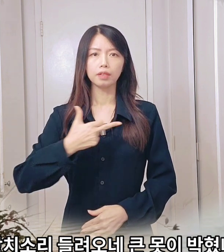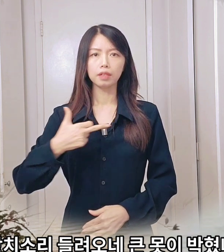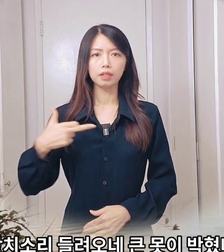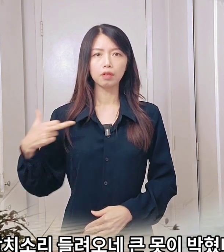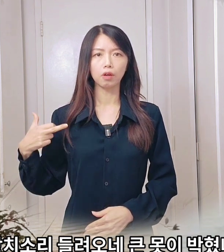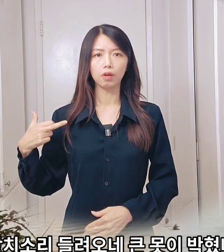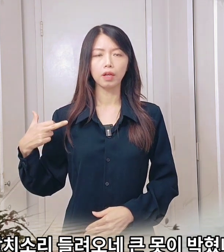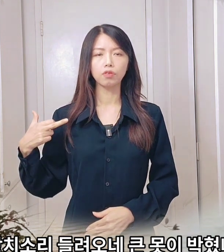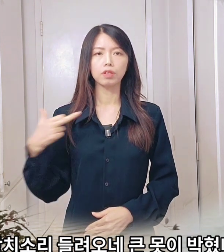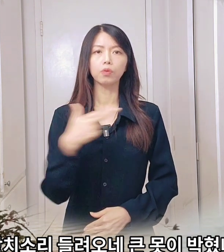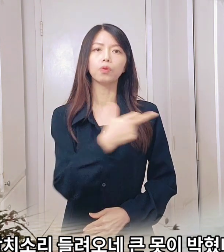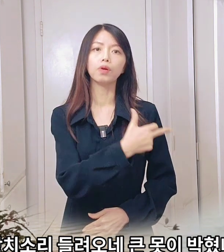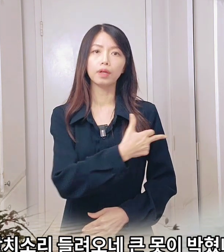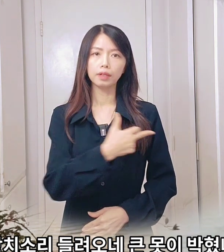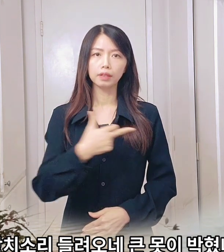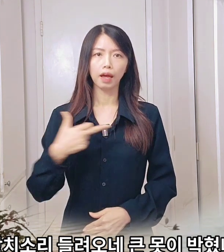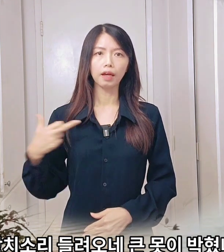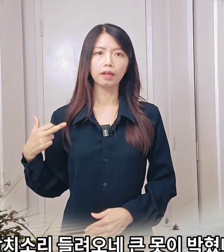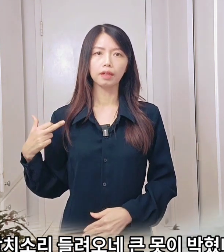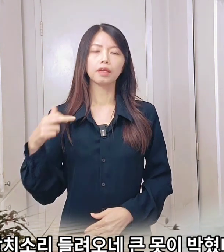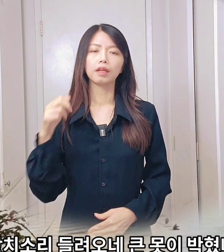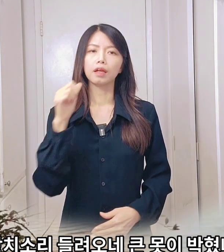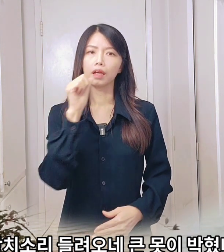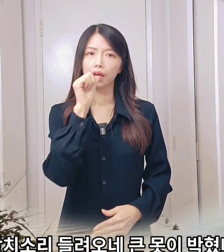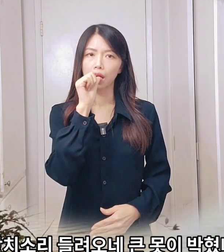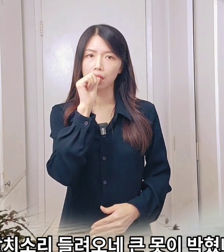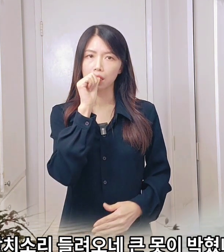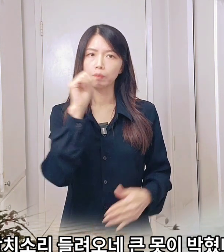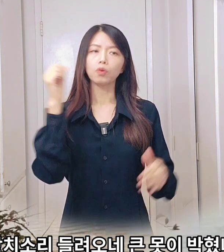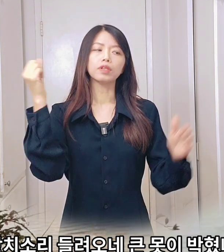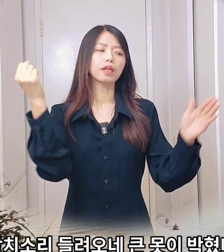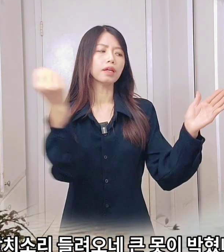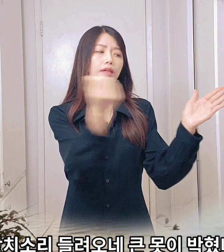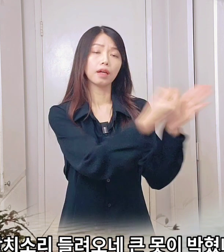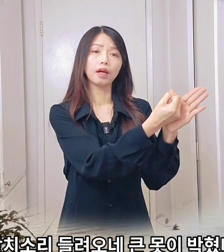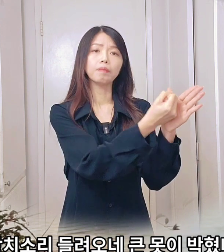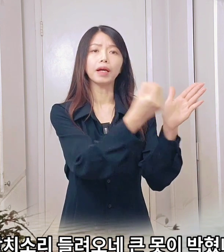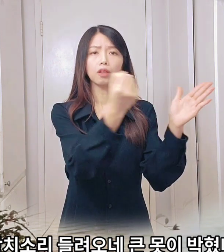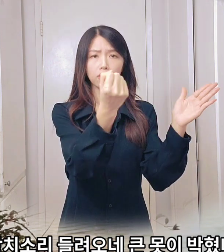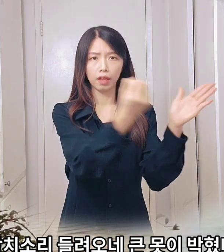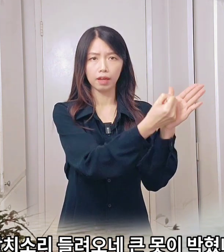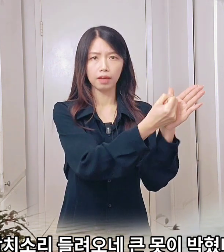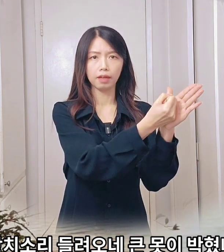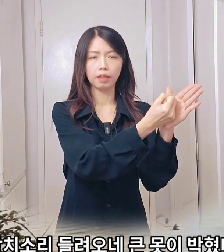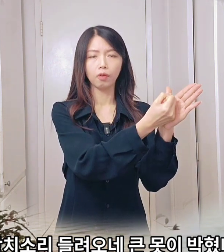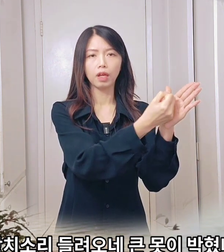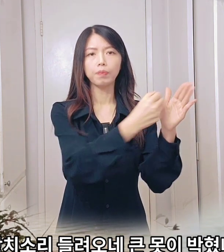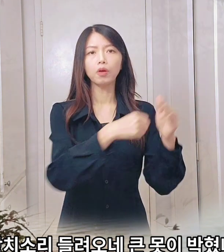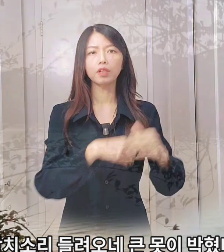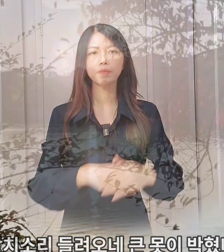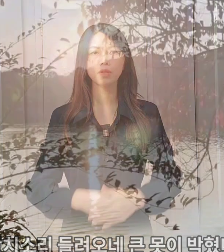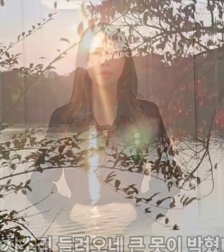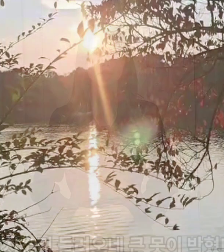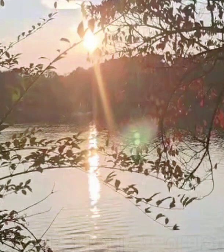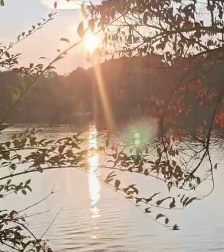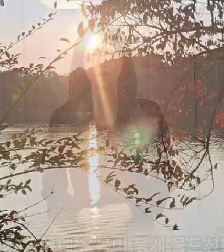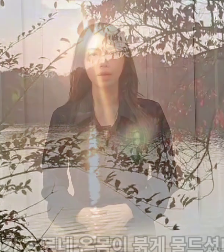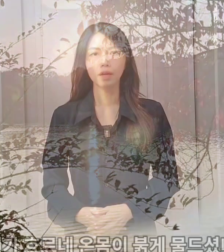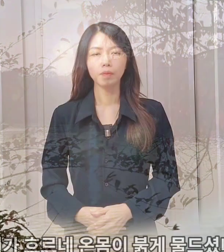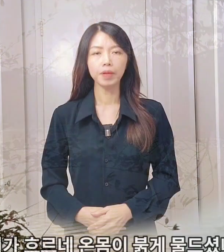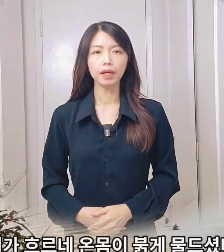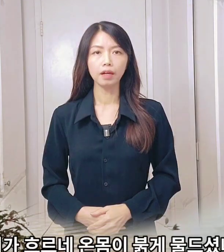어깨를 스쳐서 해주시고 크다, 못이 박혔네. 이렇게 표현하시면